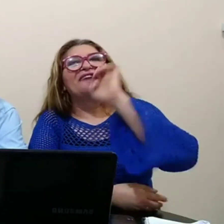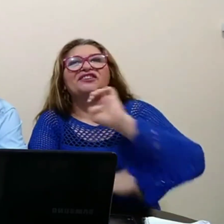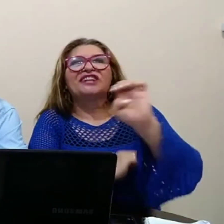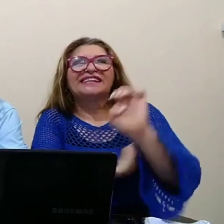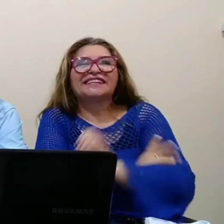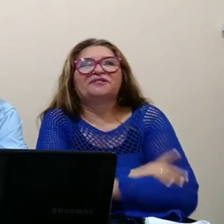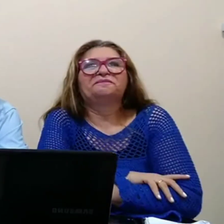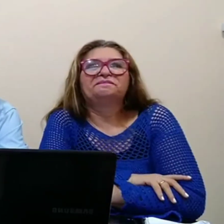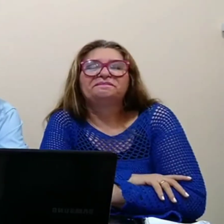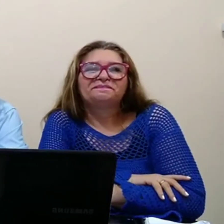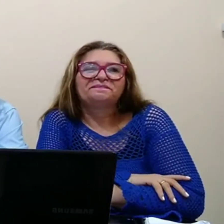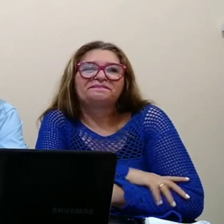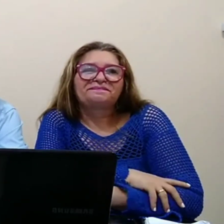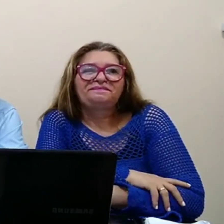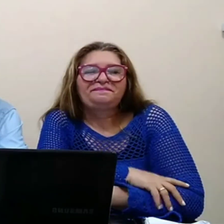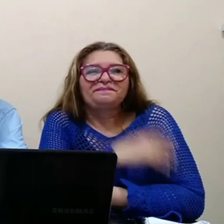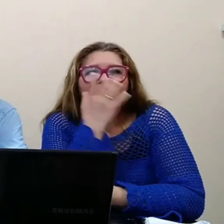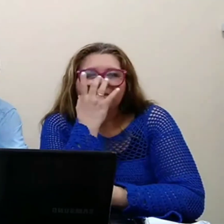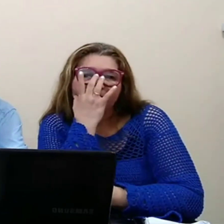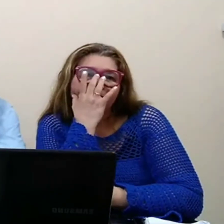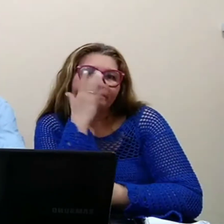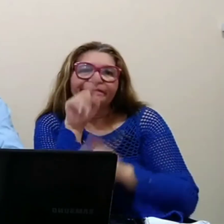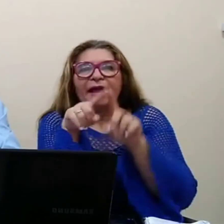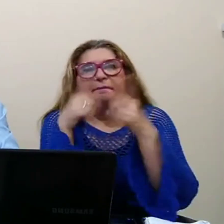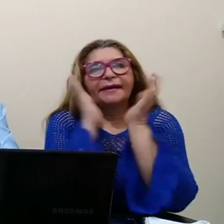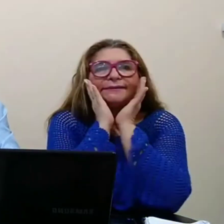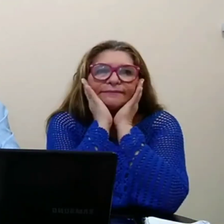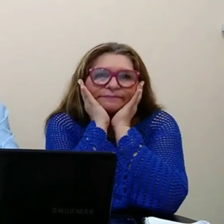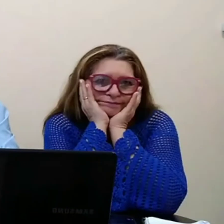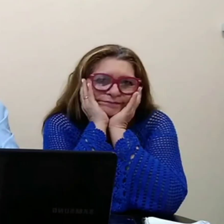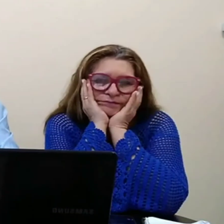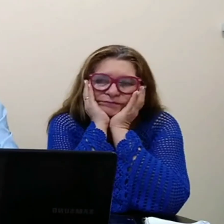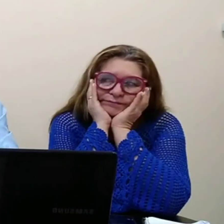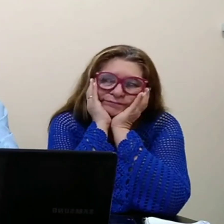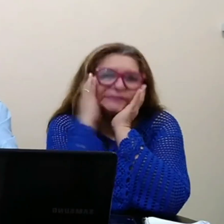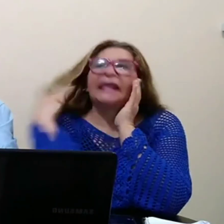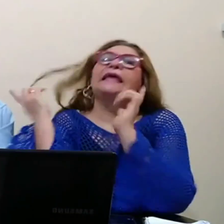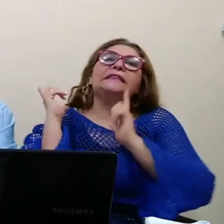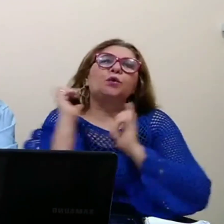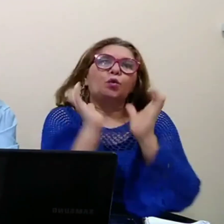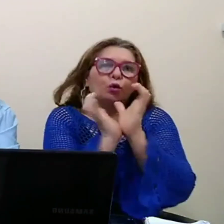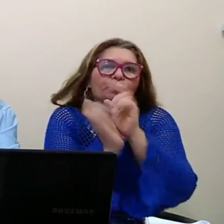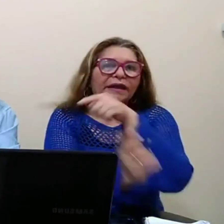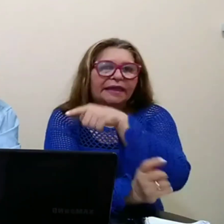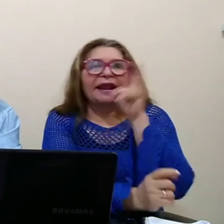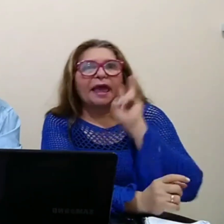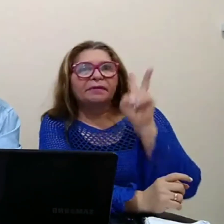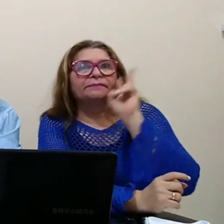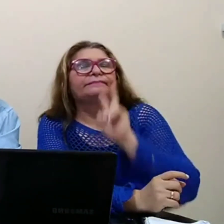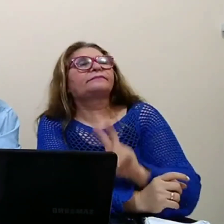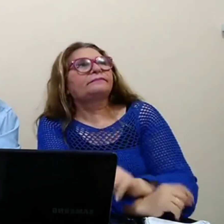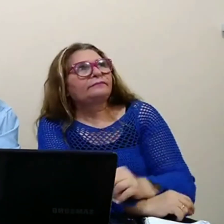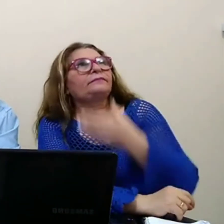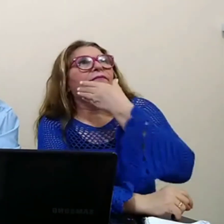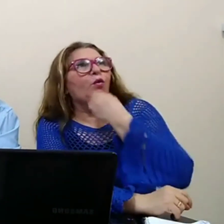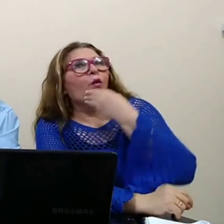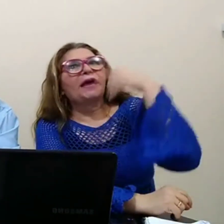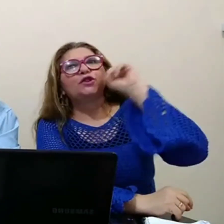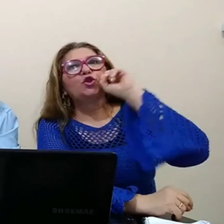ele realizar. Mas por outro lado, nós temos pessoas que também reagem de